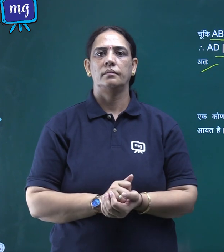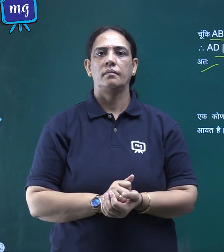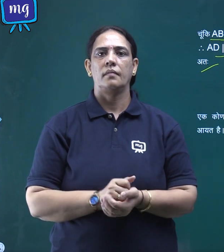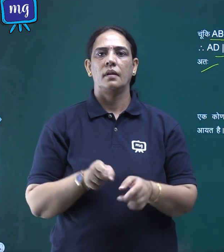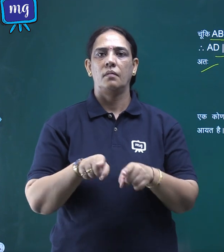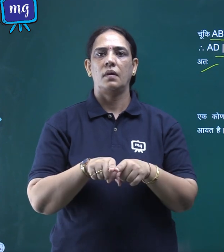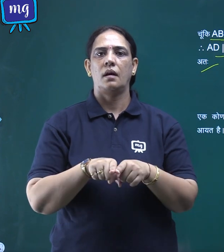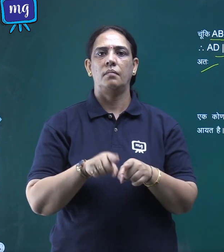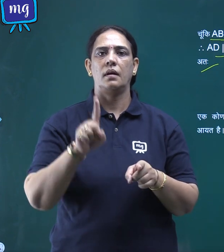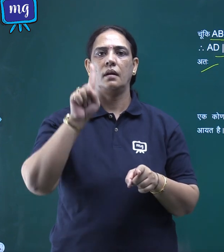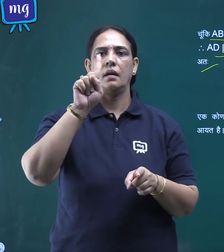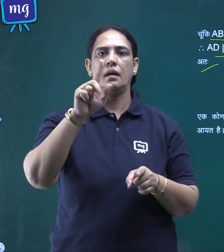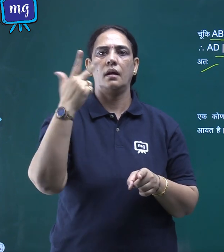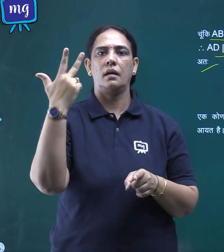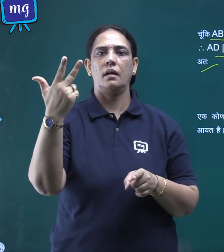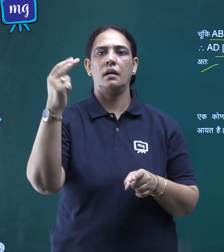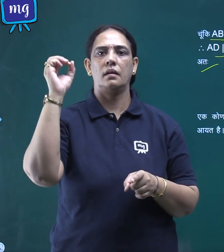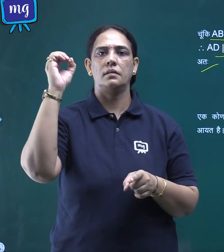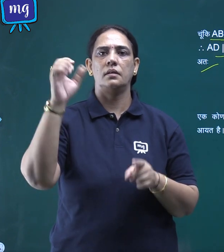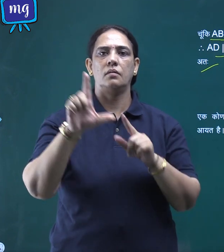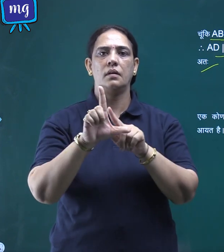बराबर 180 डिग्री,